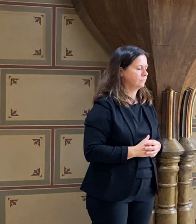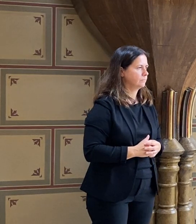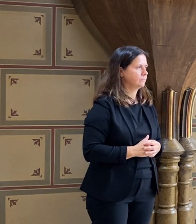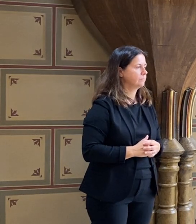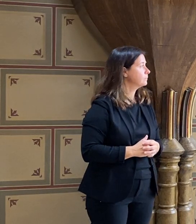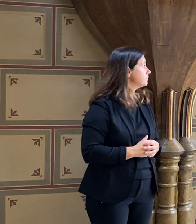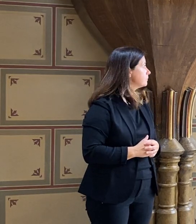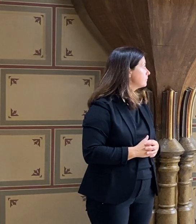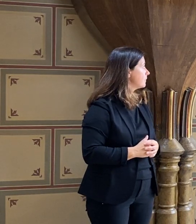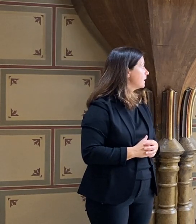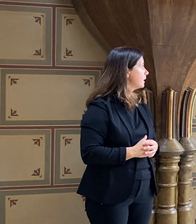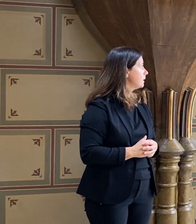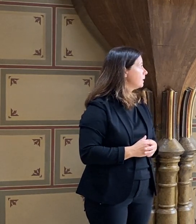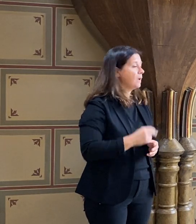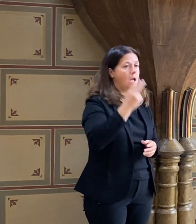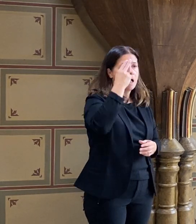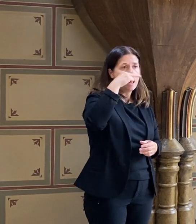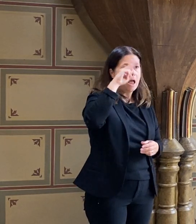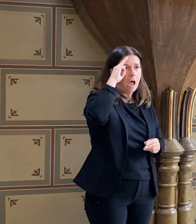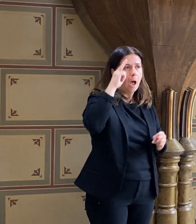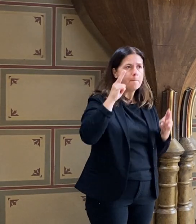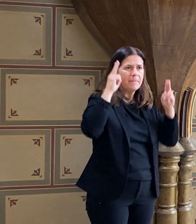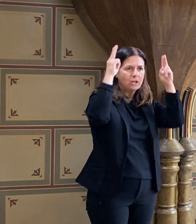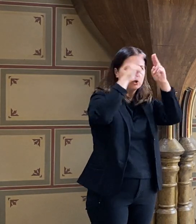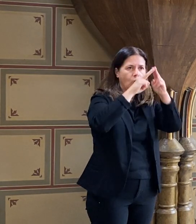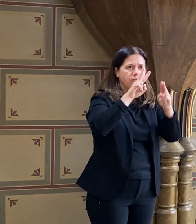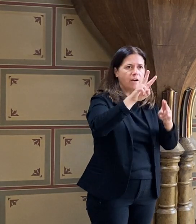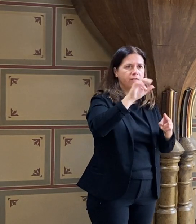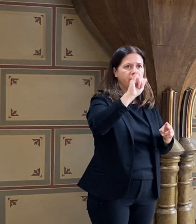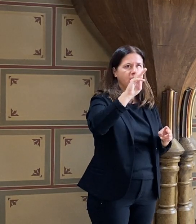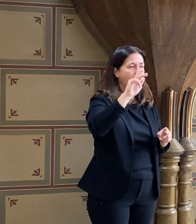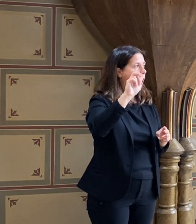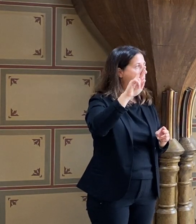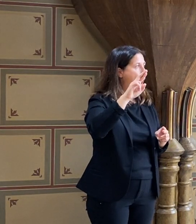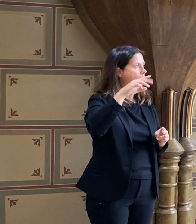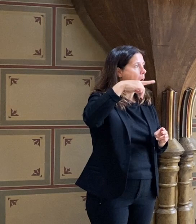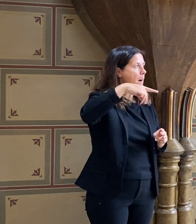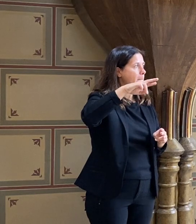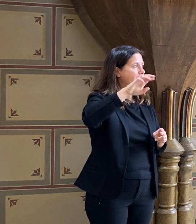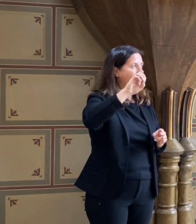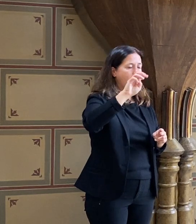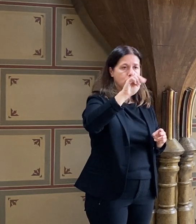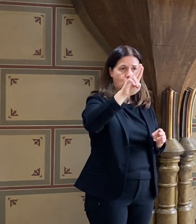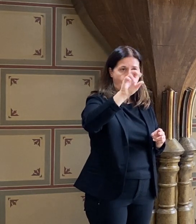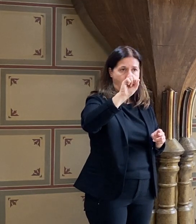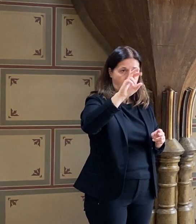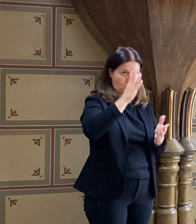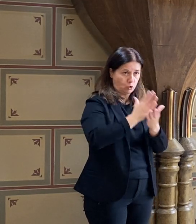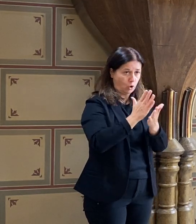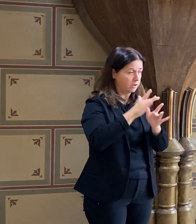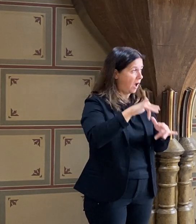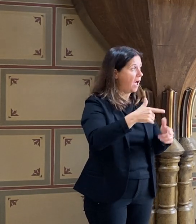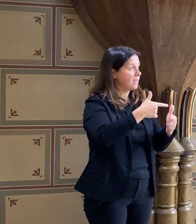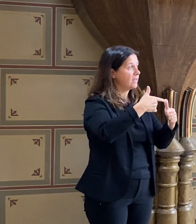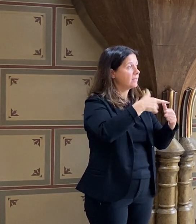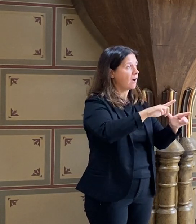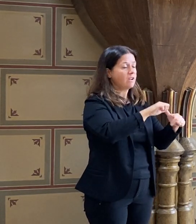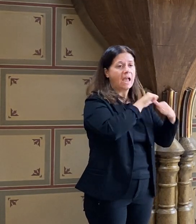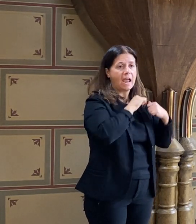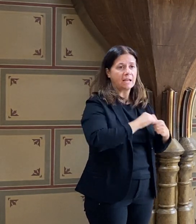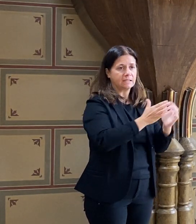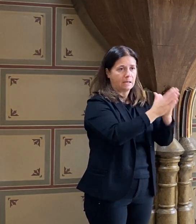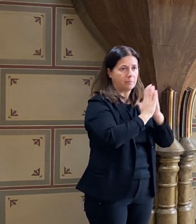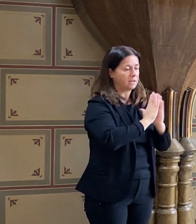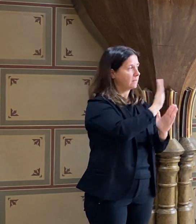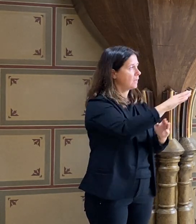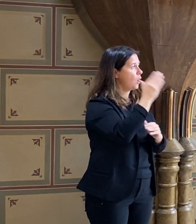Ist der Herr Bischofsvikar Grenur schon unter uns? Nein. dann darf ich dich herzlichst um